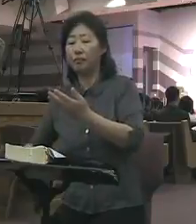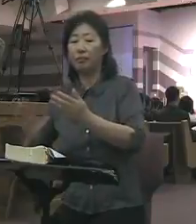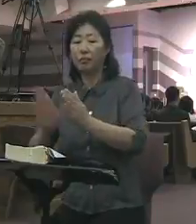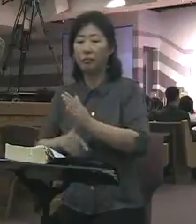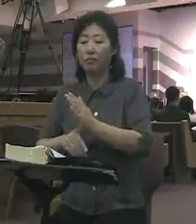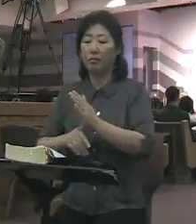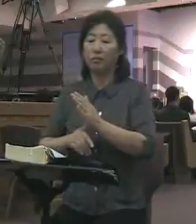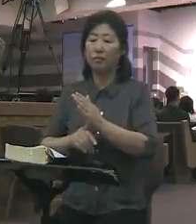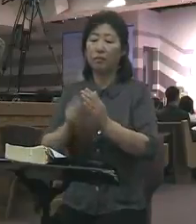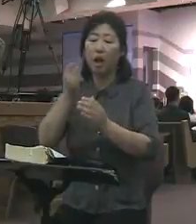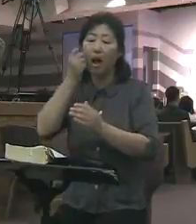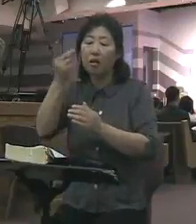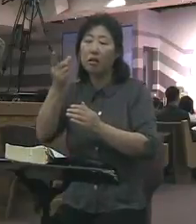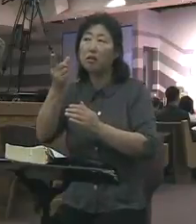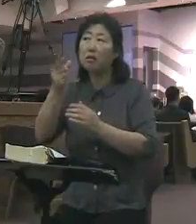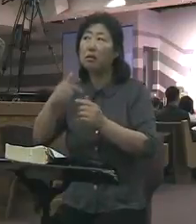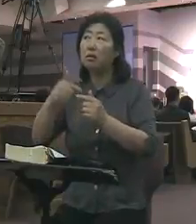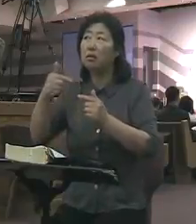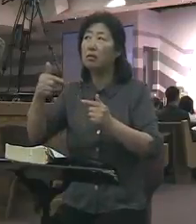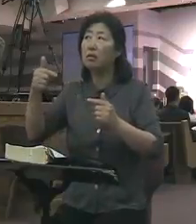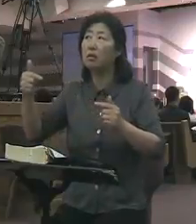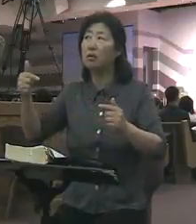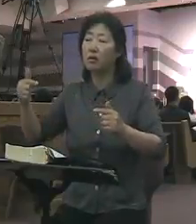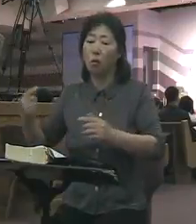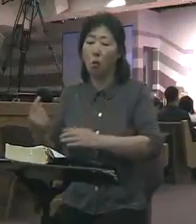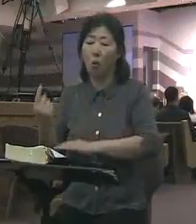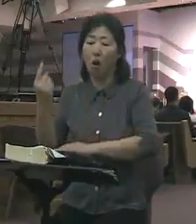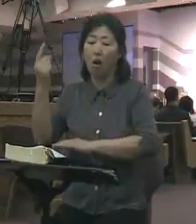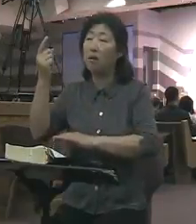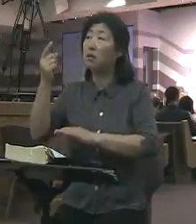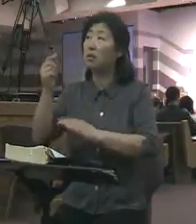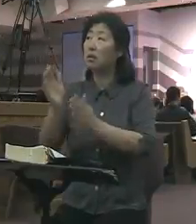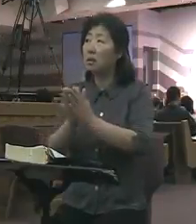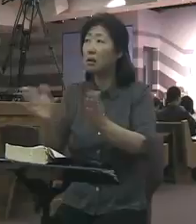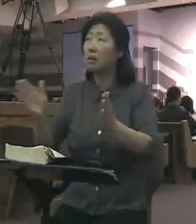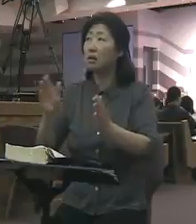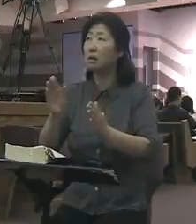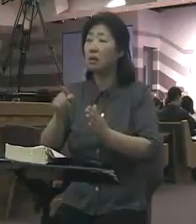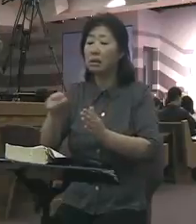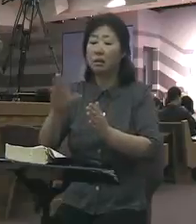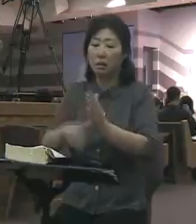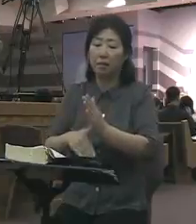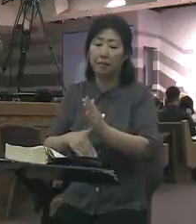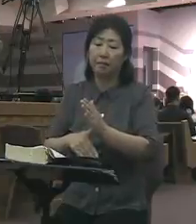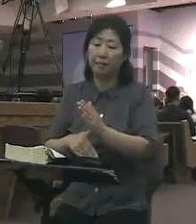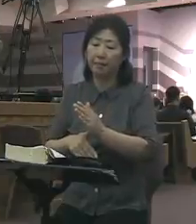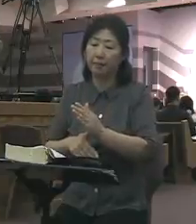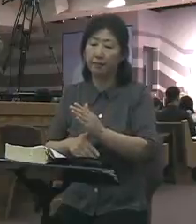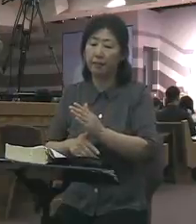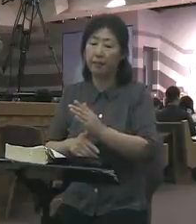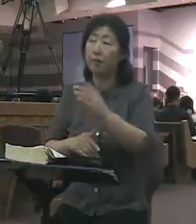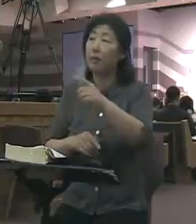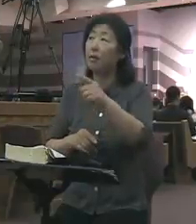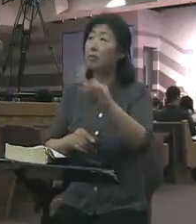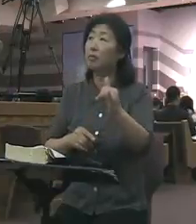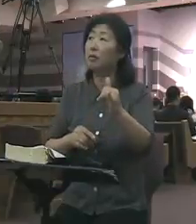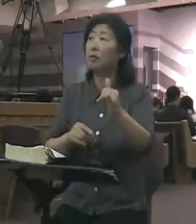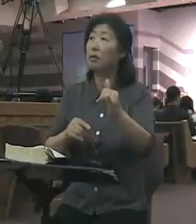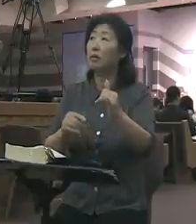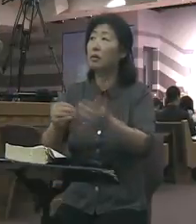전부터 조금씩 올라가기 시작했거든요. 바로 그때였는데 이분이 아마 그 섬기는 교회